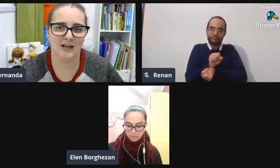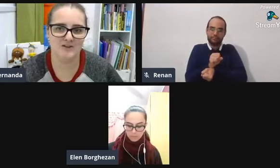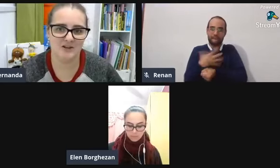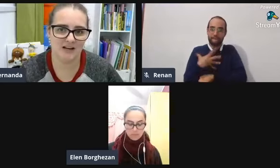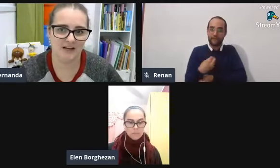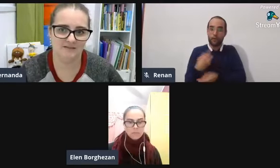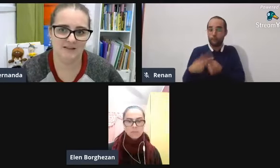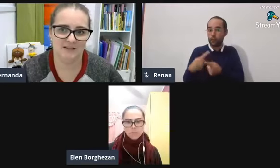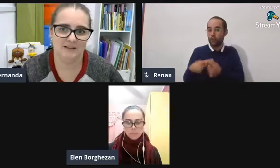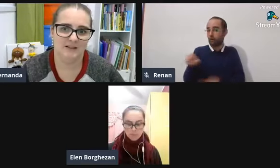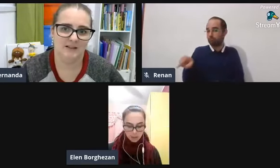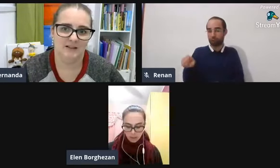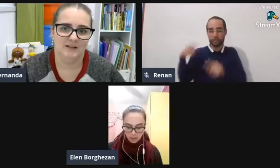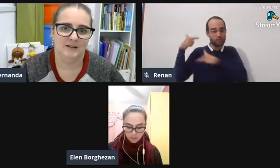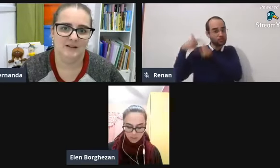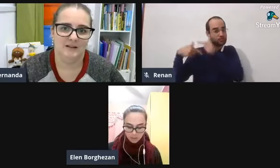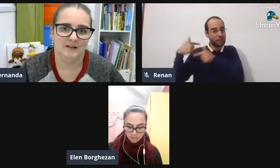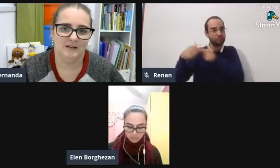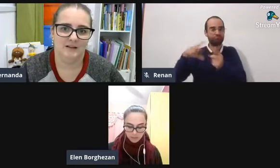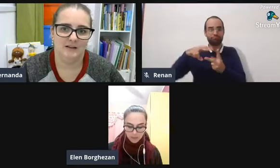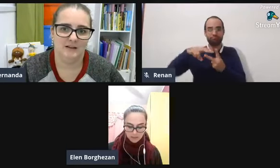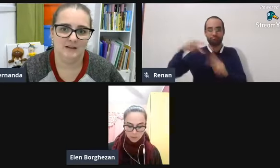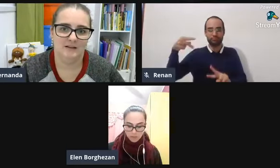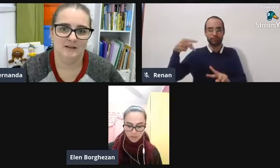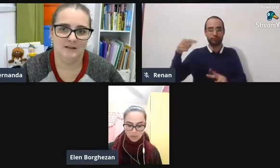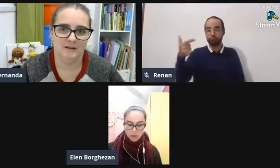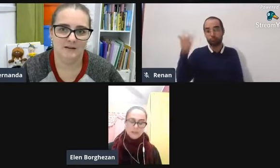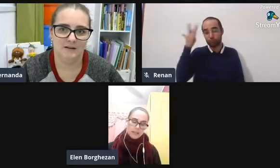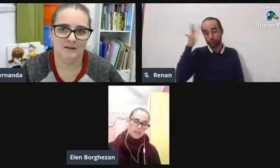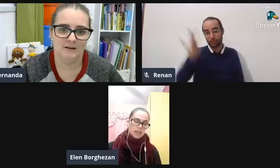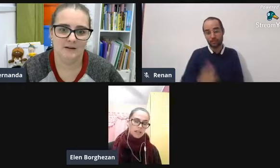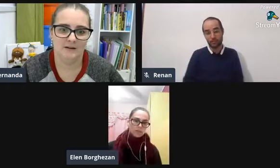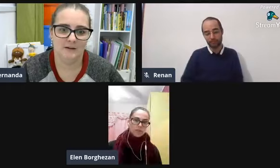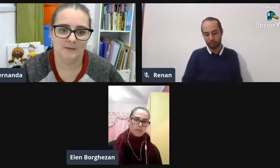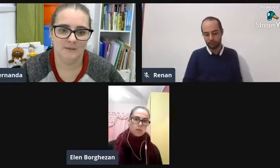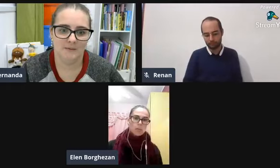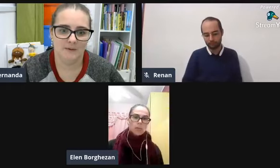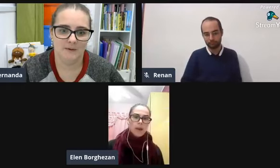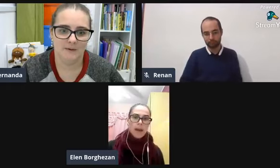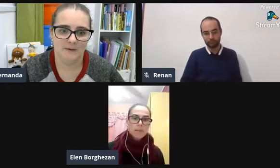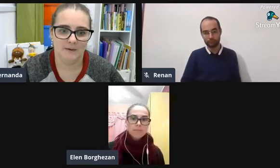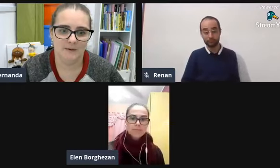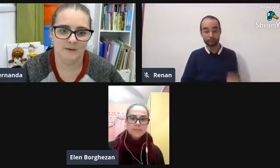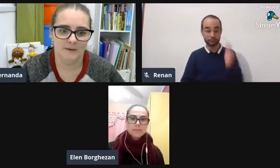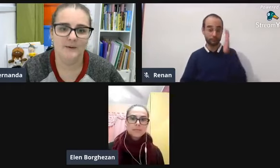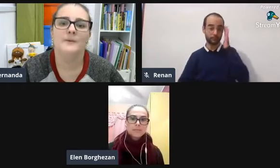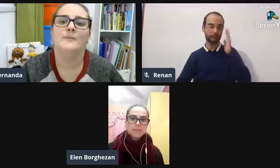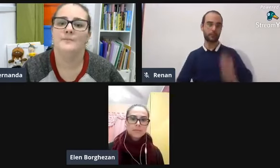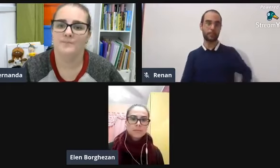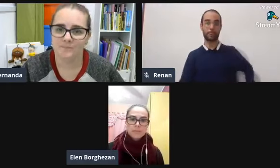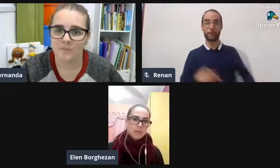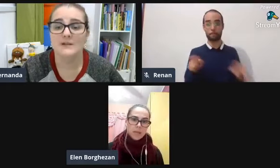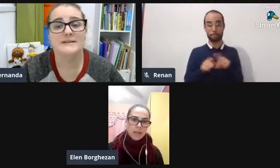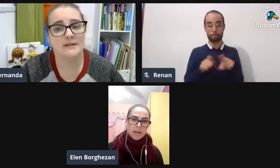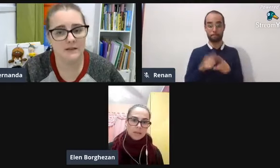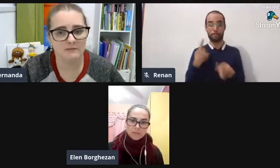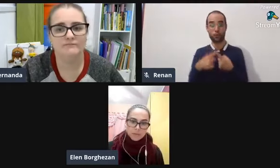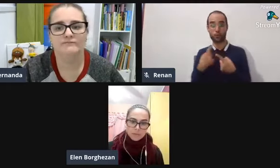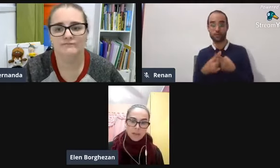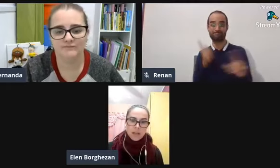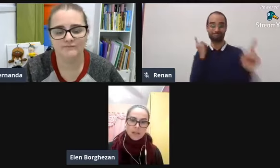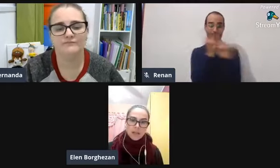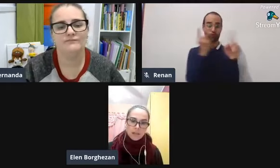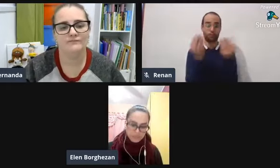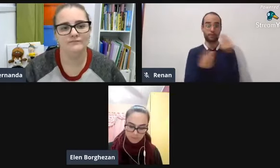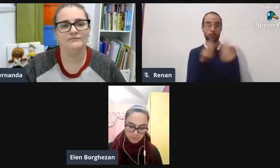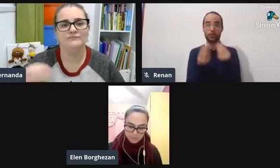questão genética, né? Claro, né? Não, até na verdade tu vai descobrir o que é. Não tem nem.